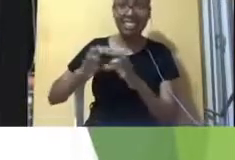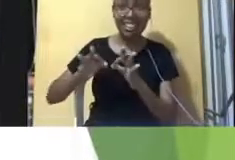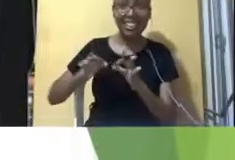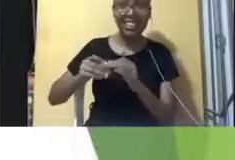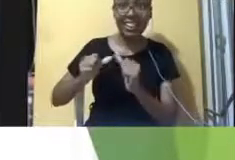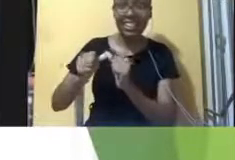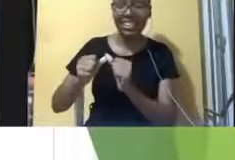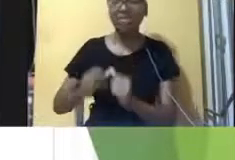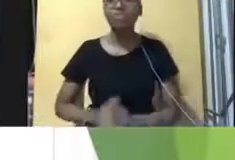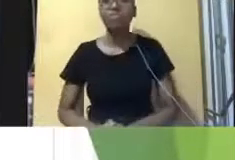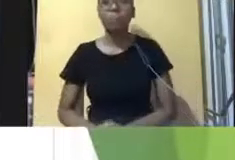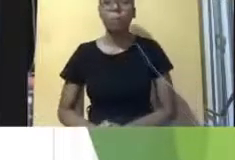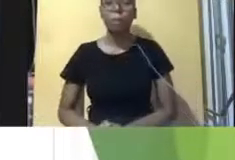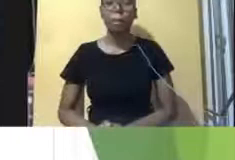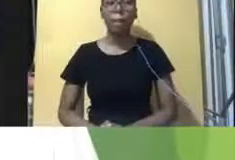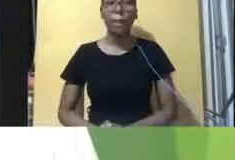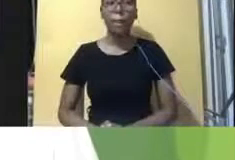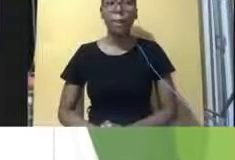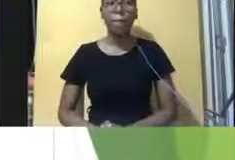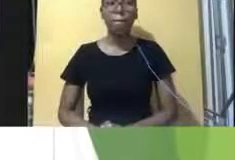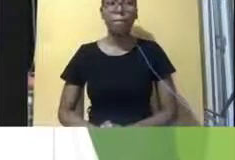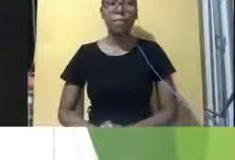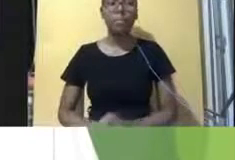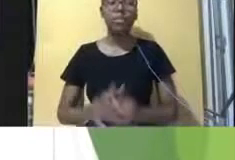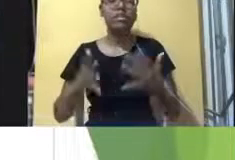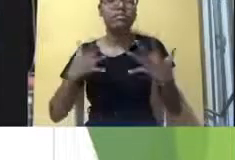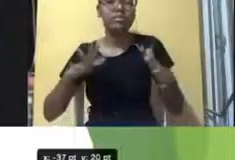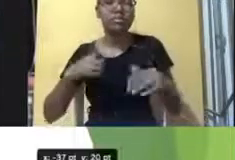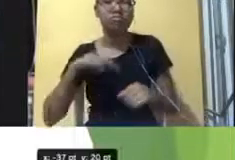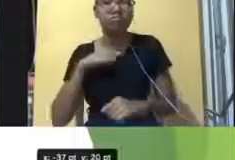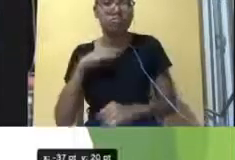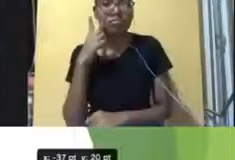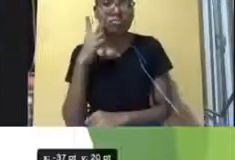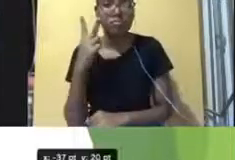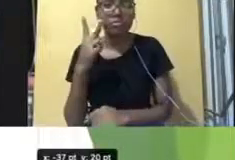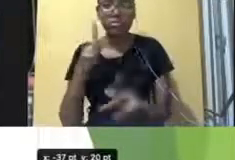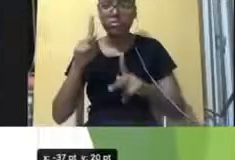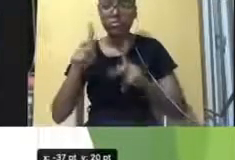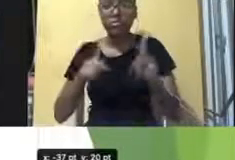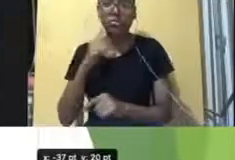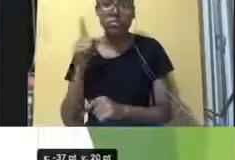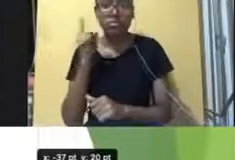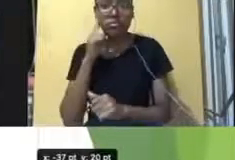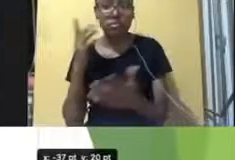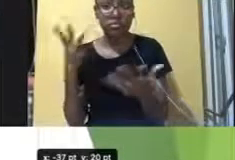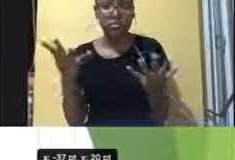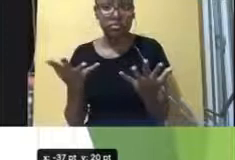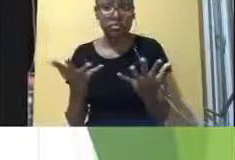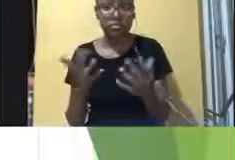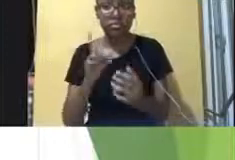ya como que hemos visto que la persona sorda es una persona de